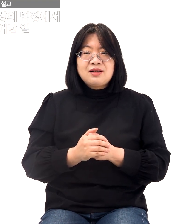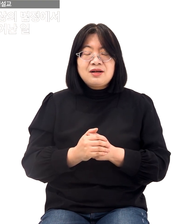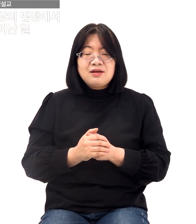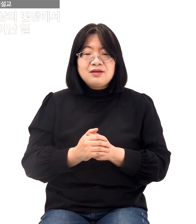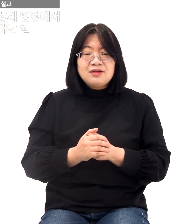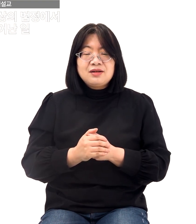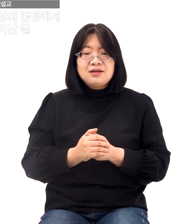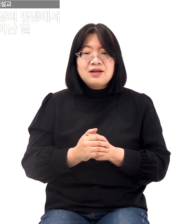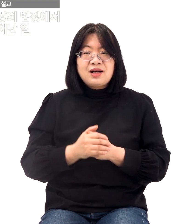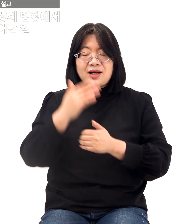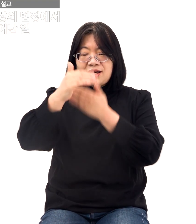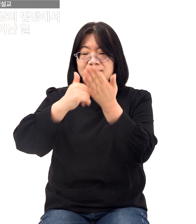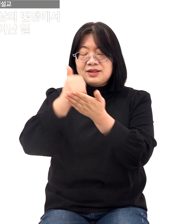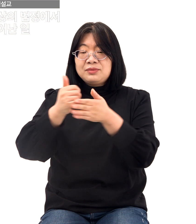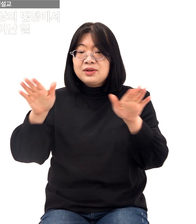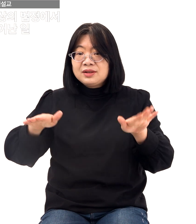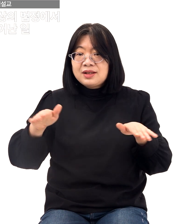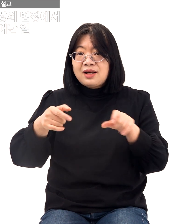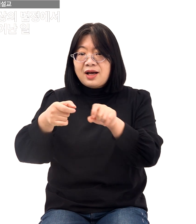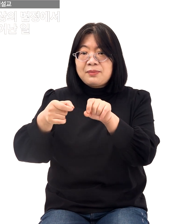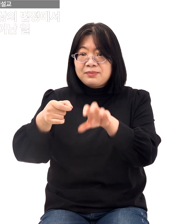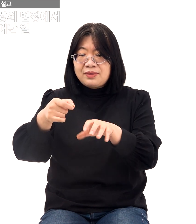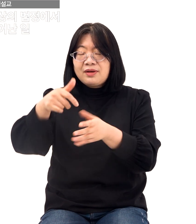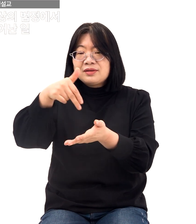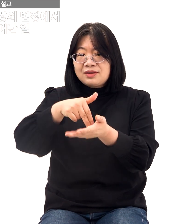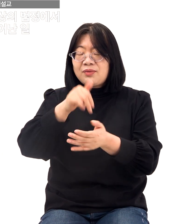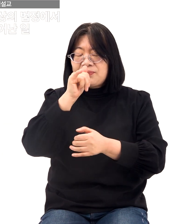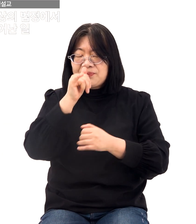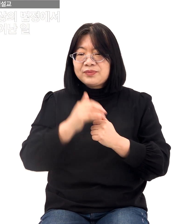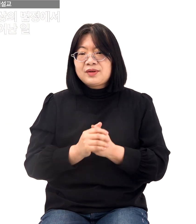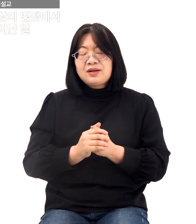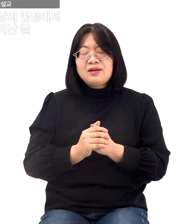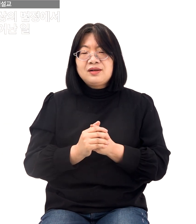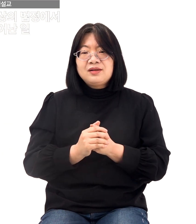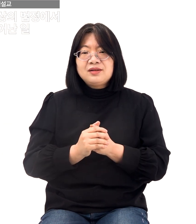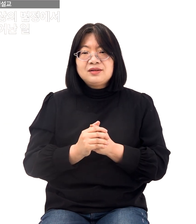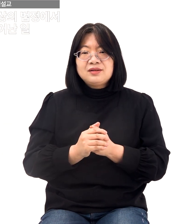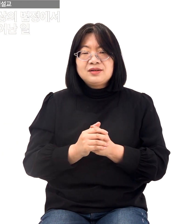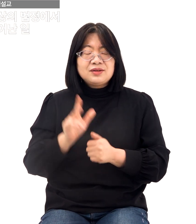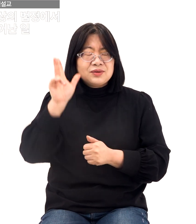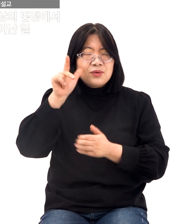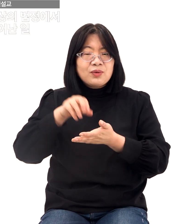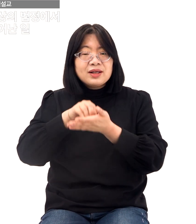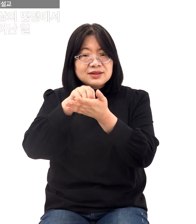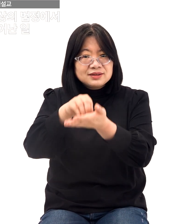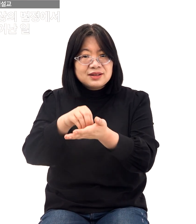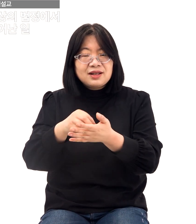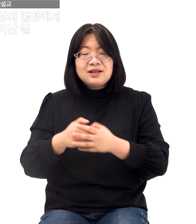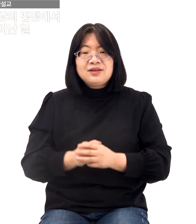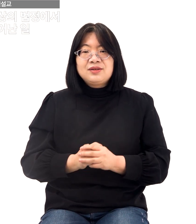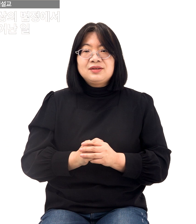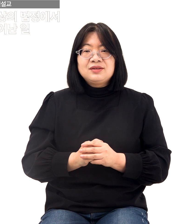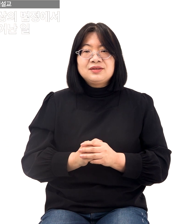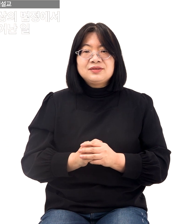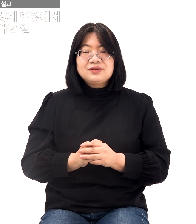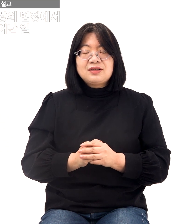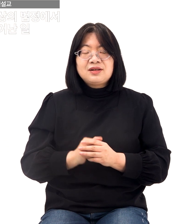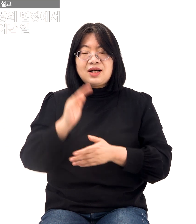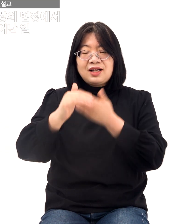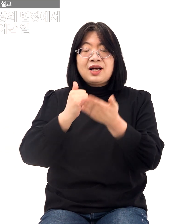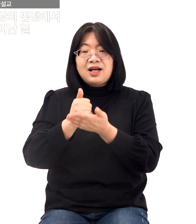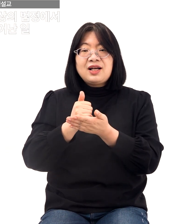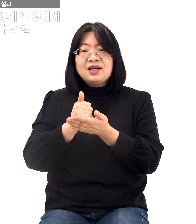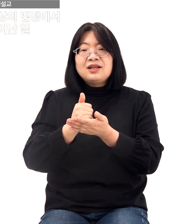여호와의 천사 앞에 섰고, 그러니까 여호수아가 등장을 하죠. 또 여호와의